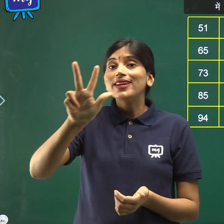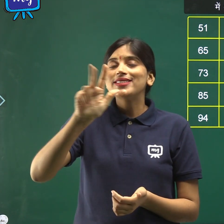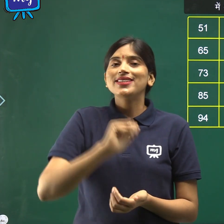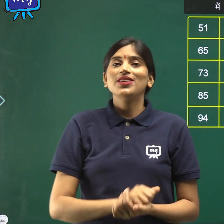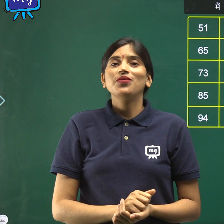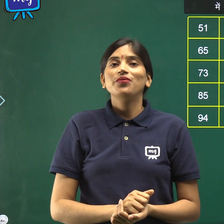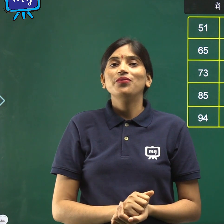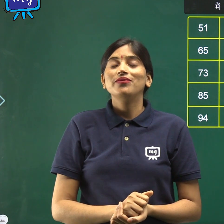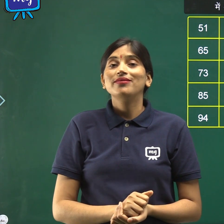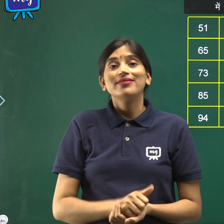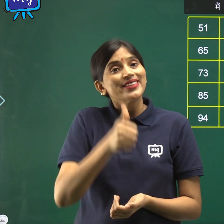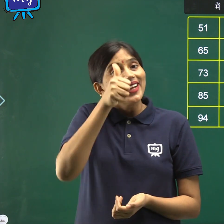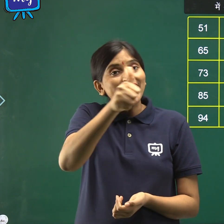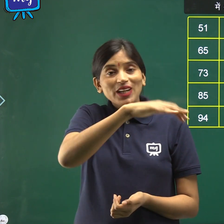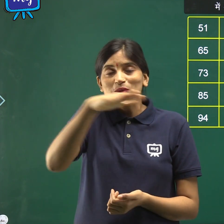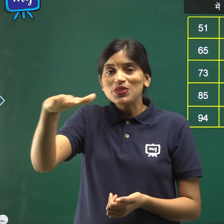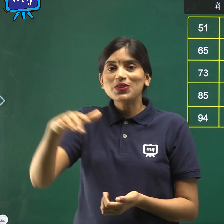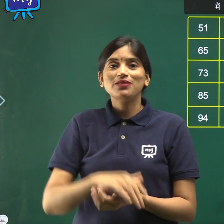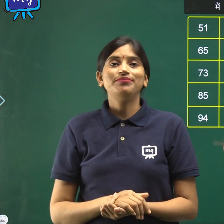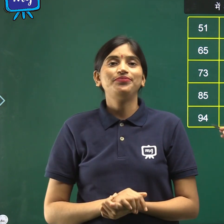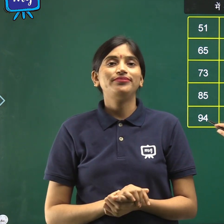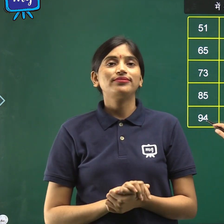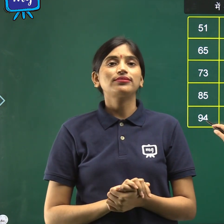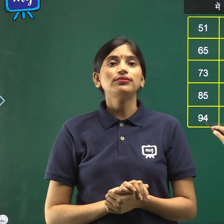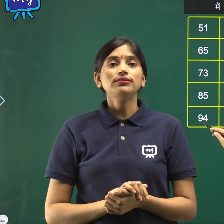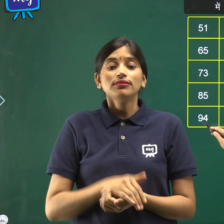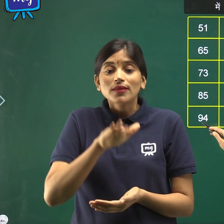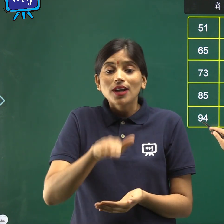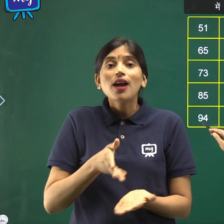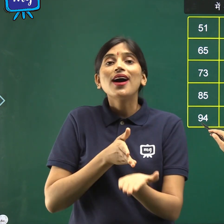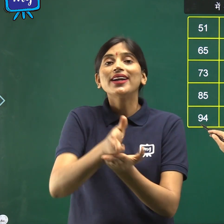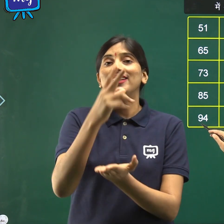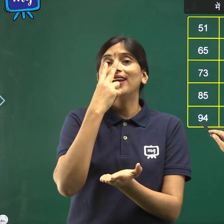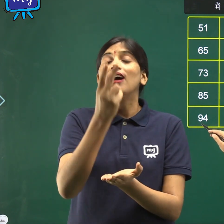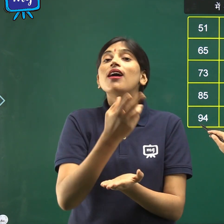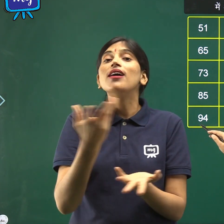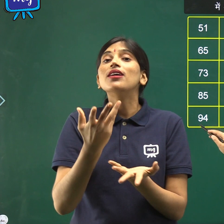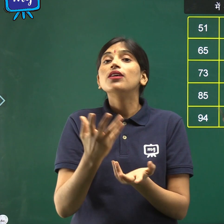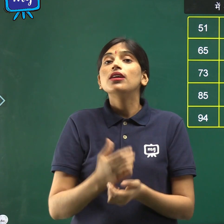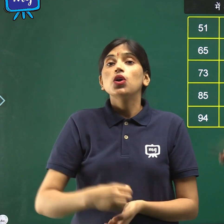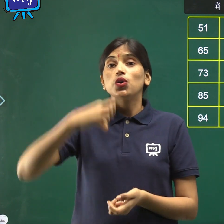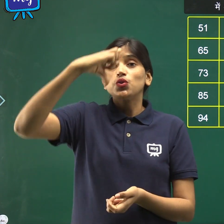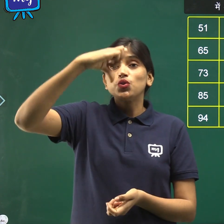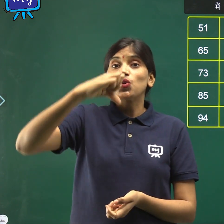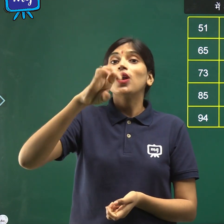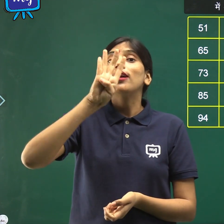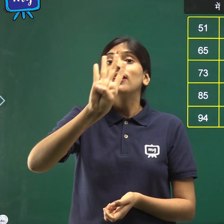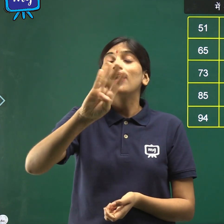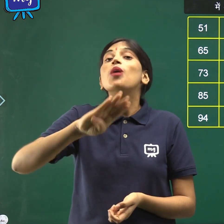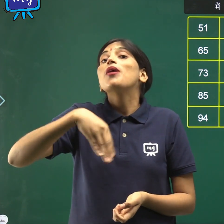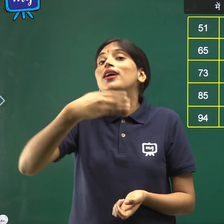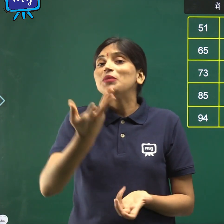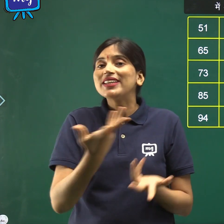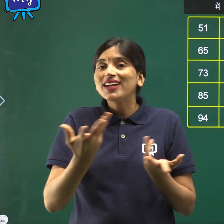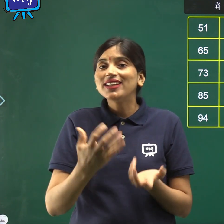88। ठीक है बच्चों, अब आगे देखो क्या है? 94, 94 के बाद कितने